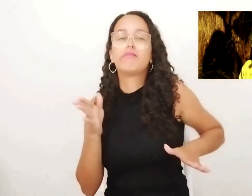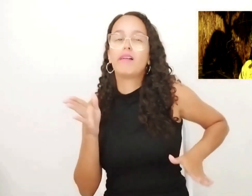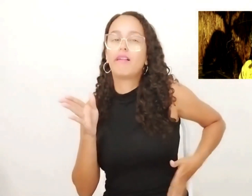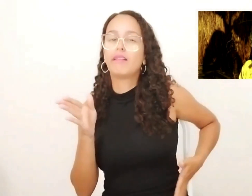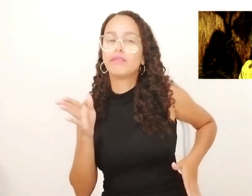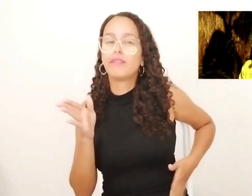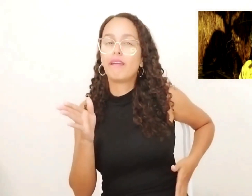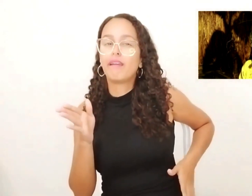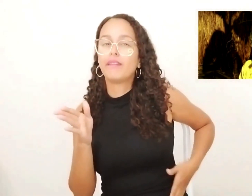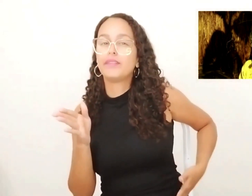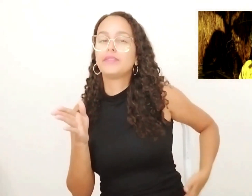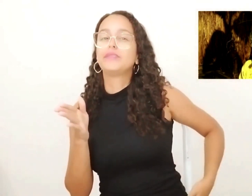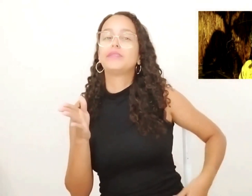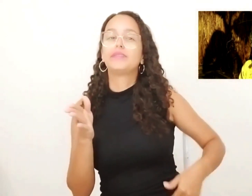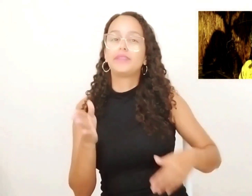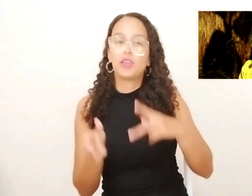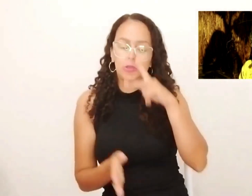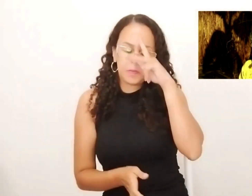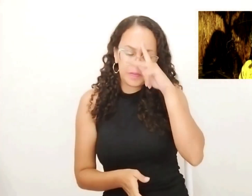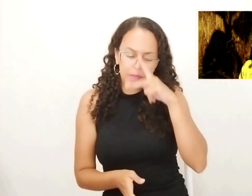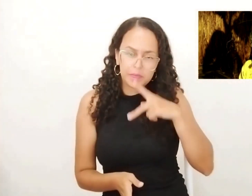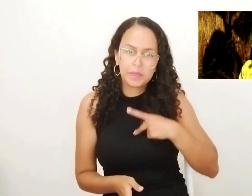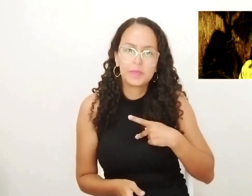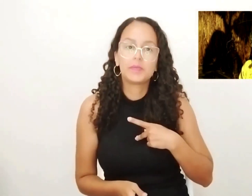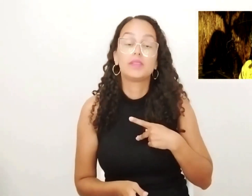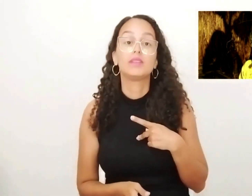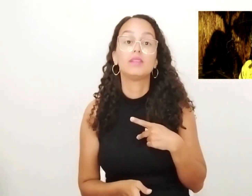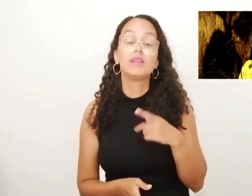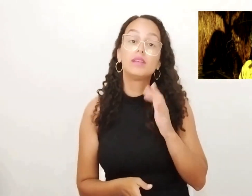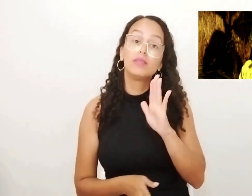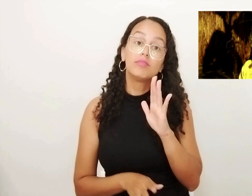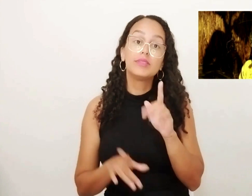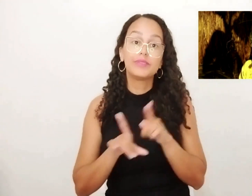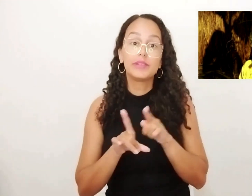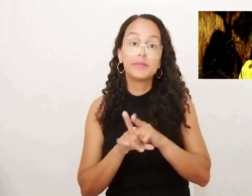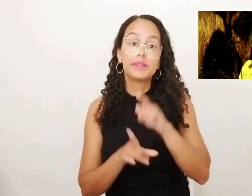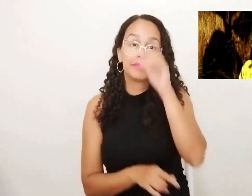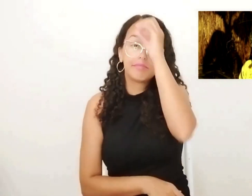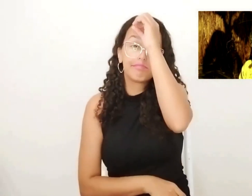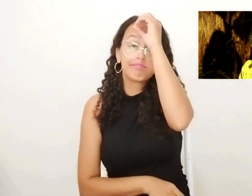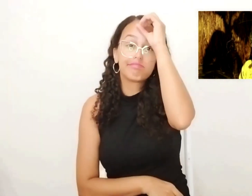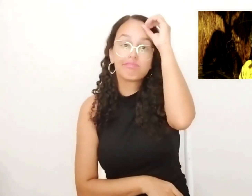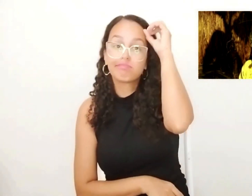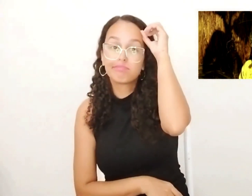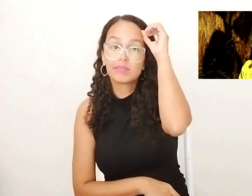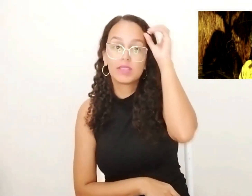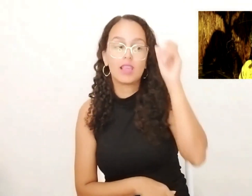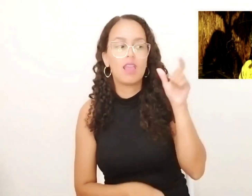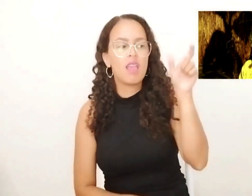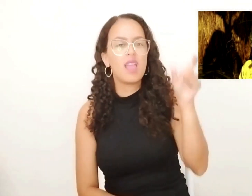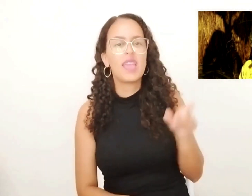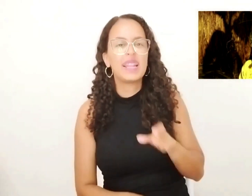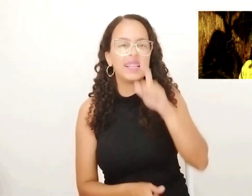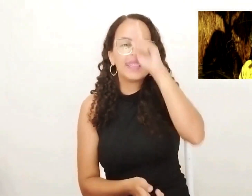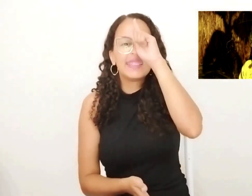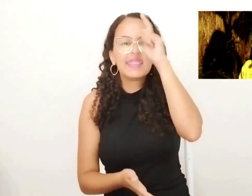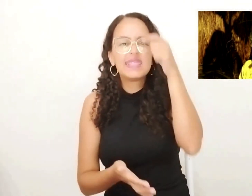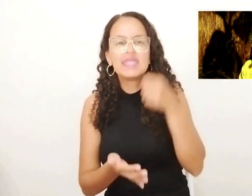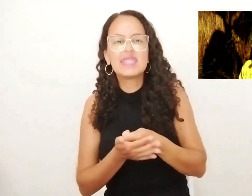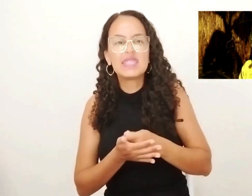É difícil prever qual decisão ele vai tomar diante de um dilema. Suas escolhas nos rendem algumas surpresas ao longo